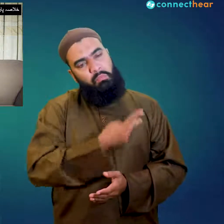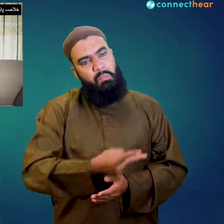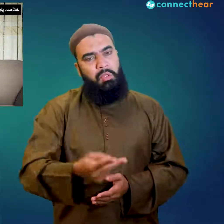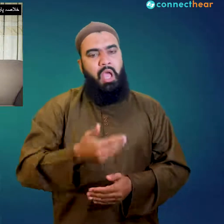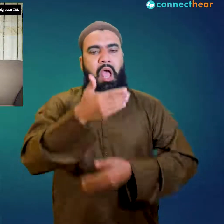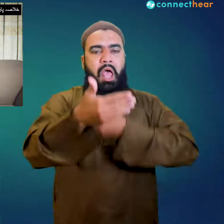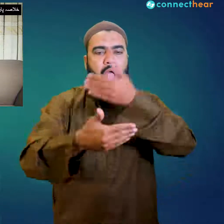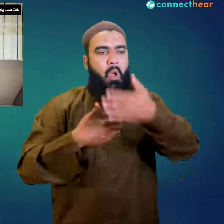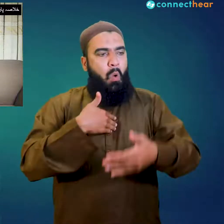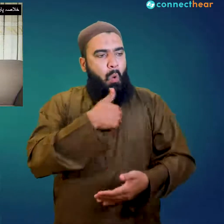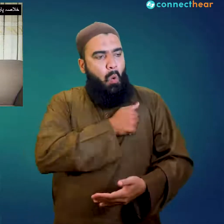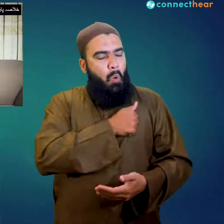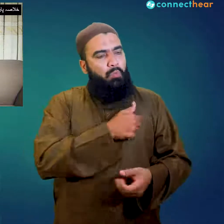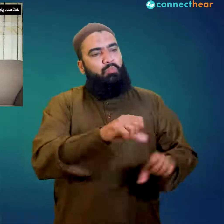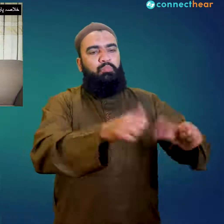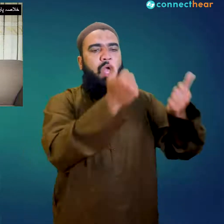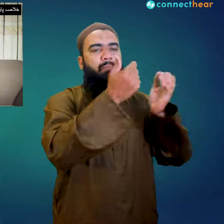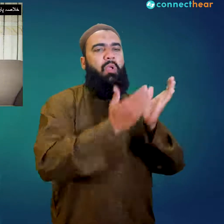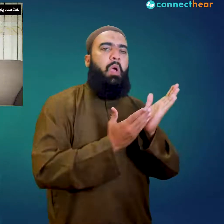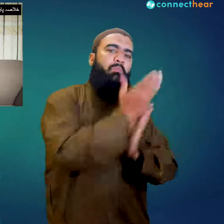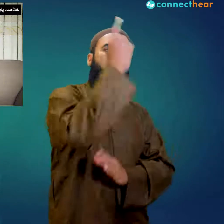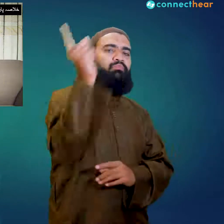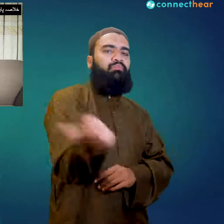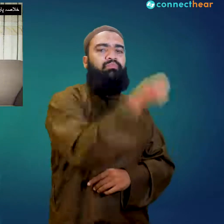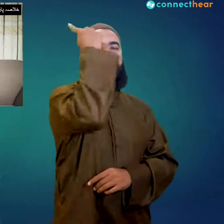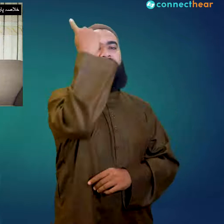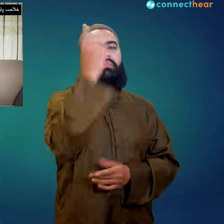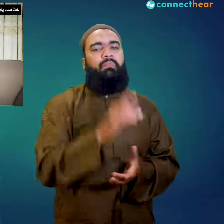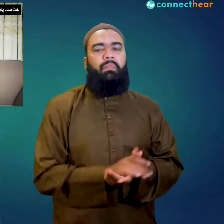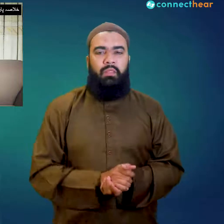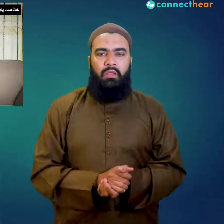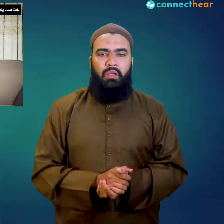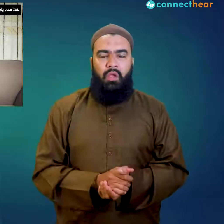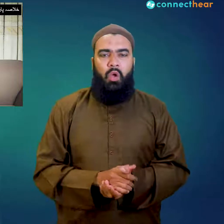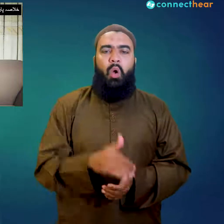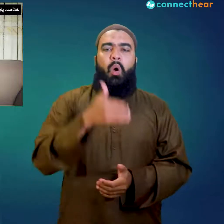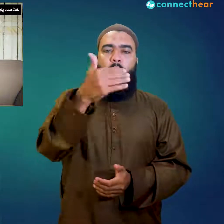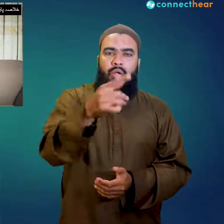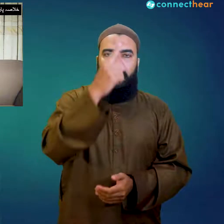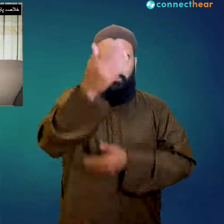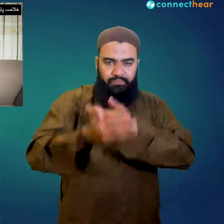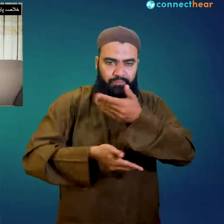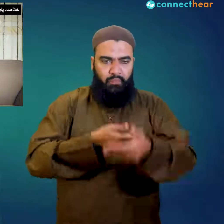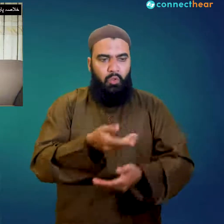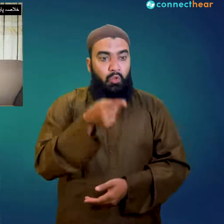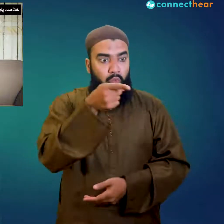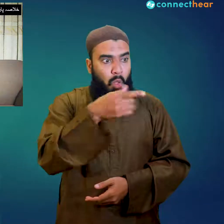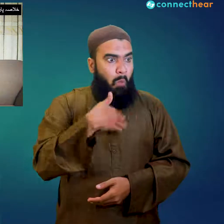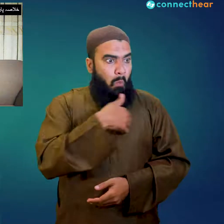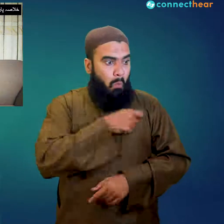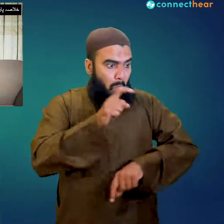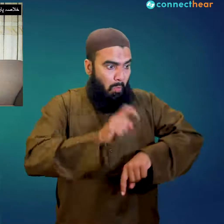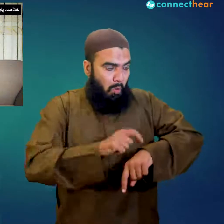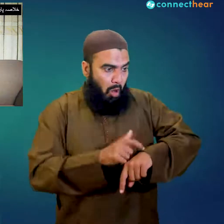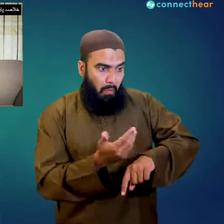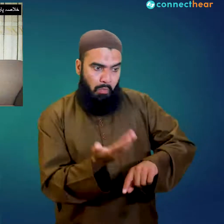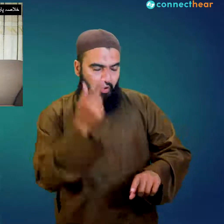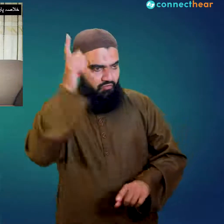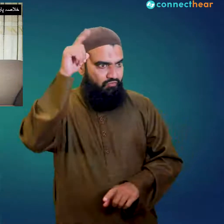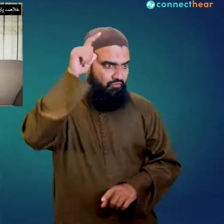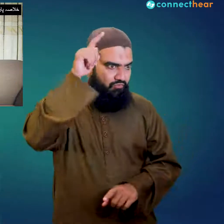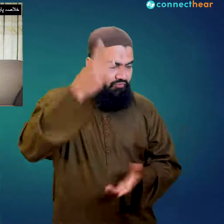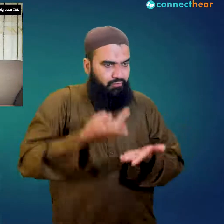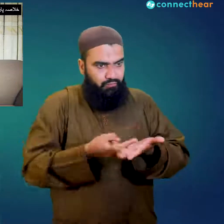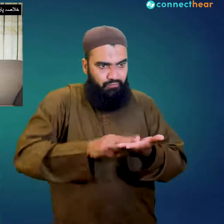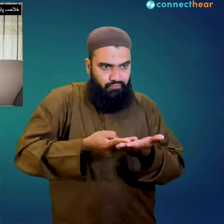تَمُوتُنَّ إِلَّا وَأَنْتُمْ مُسْلِمُونَ، اور تمہیں موت اس حال میں آنی چاہیے کہ تم مسلمان ہو، یعنی پوری